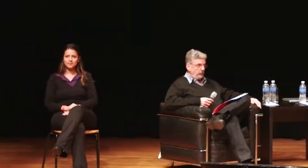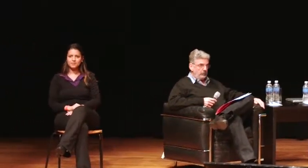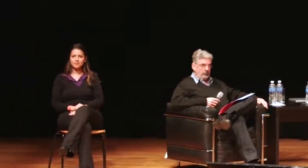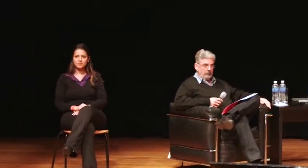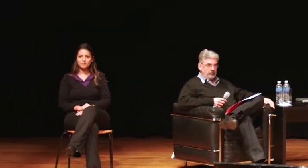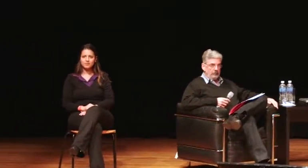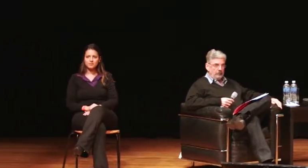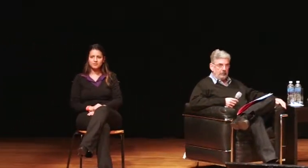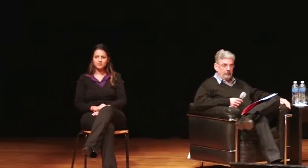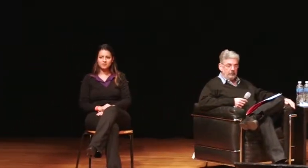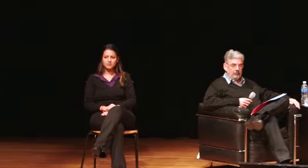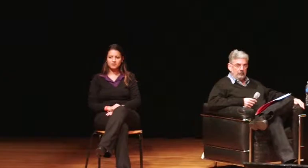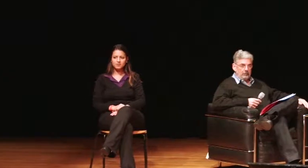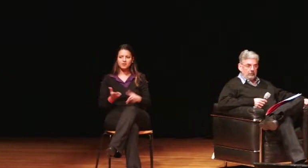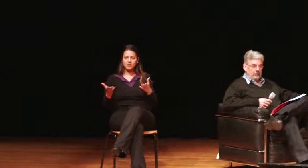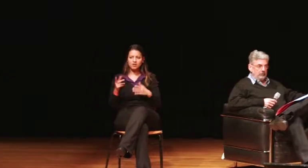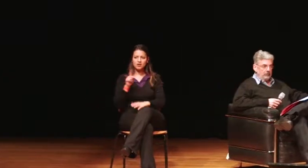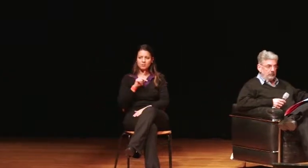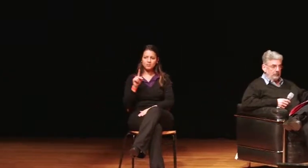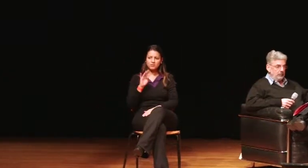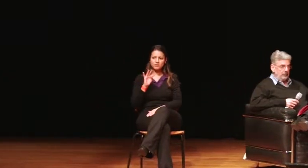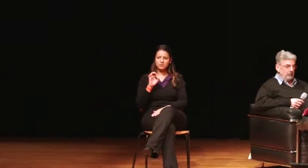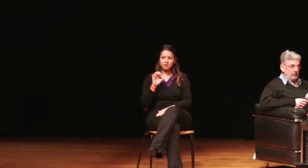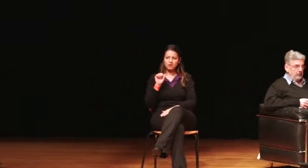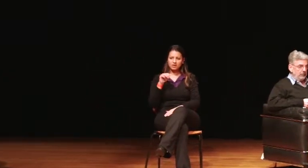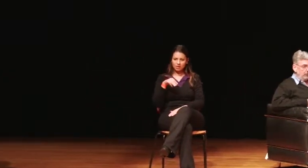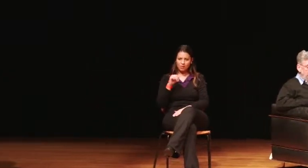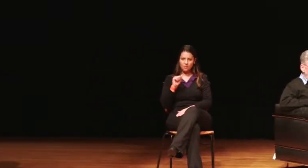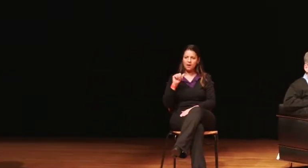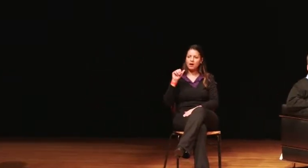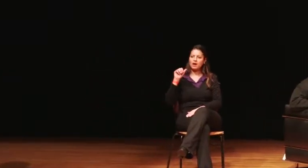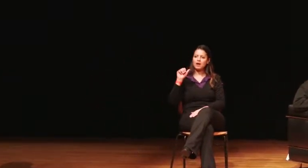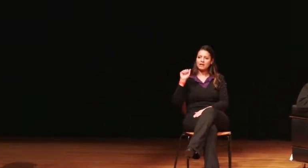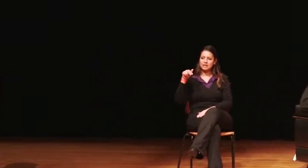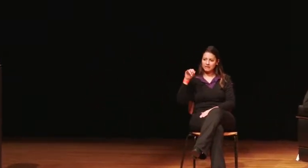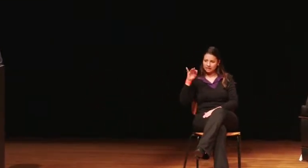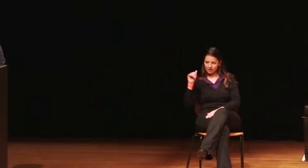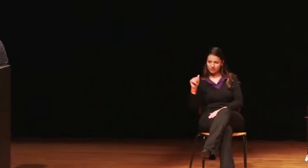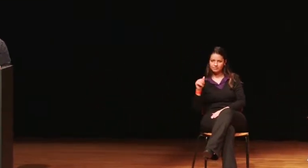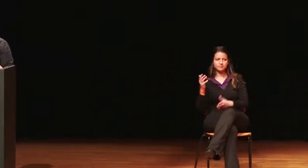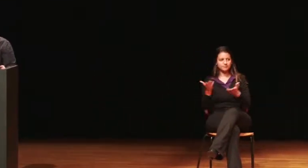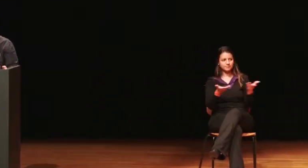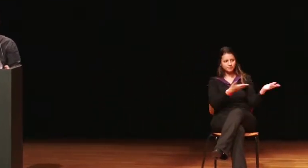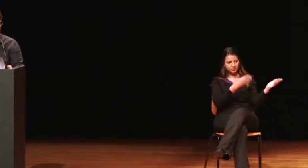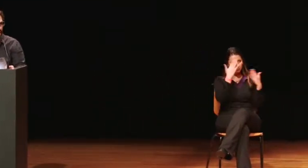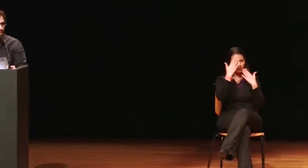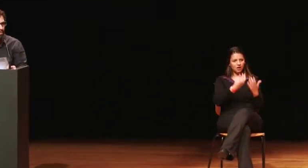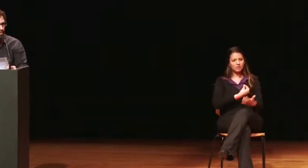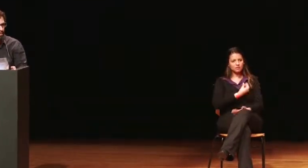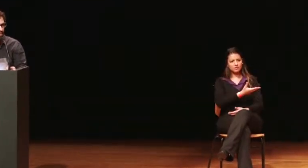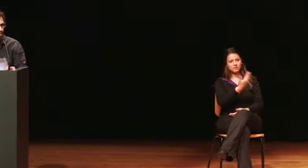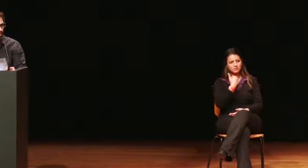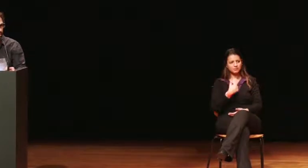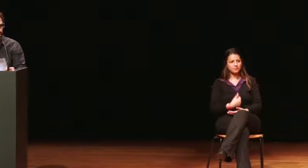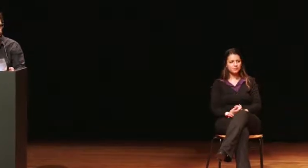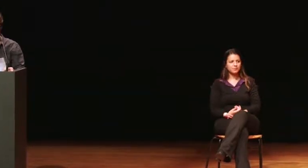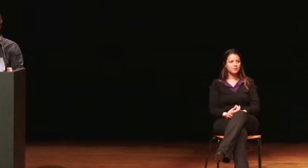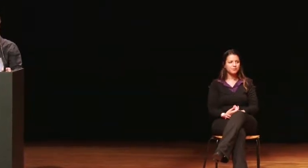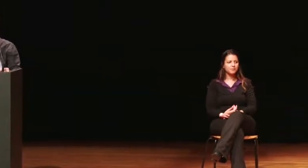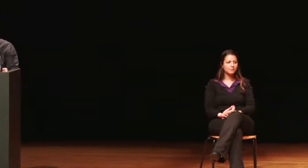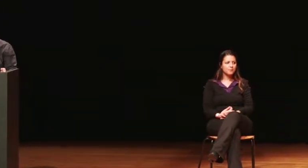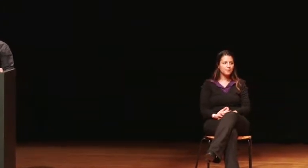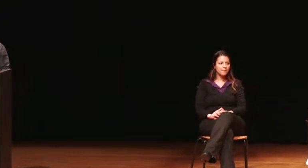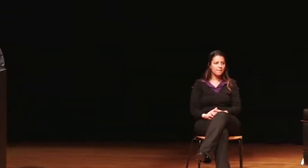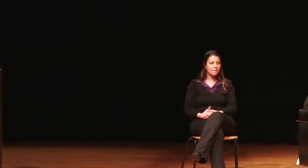Agora, por favor, pediria a presença da professora Thelmanita Piacentini. Obrigado, professora, pela presença aqui.